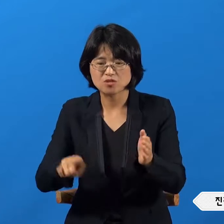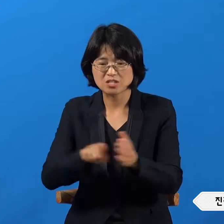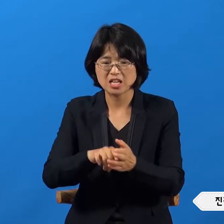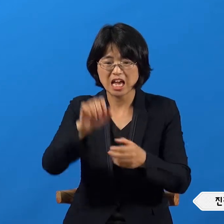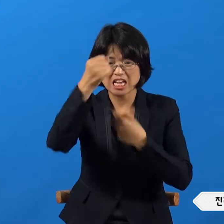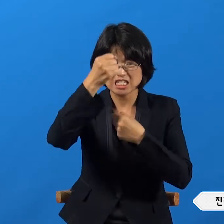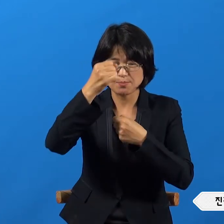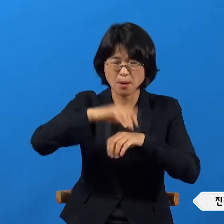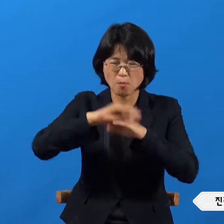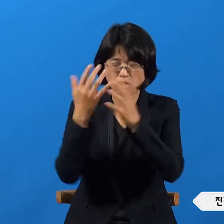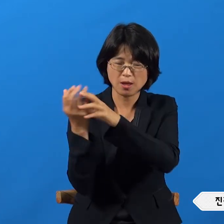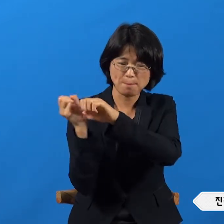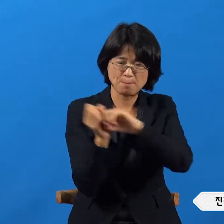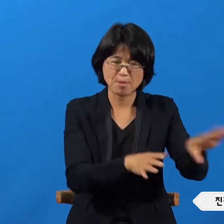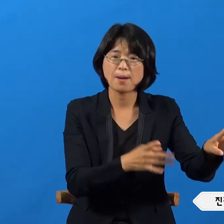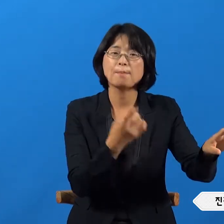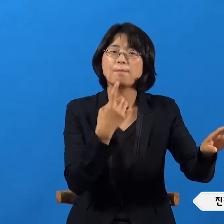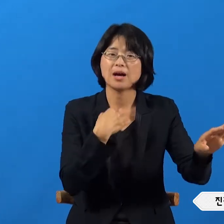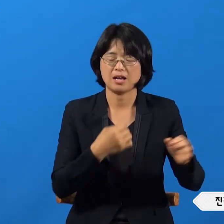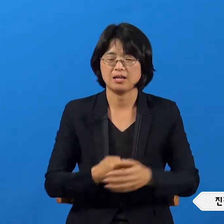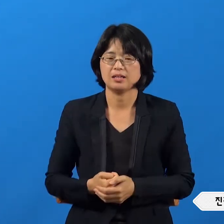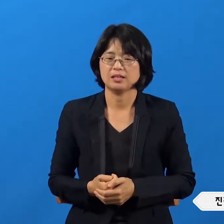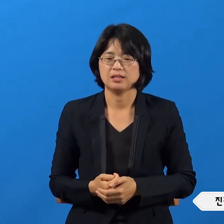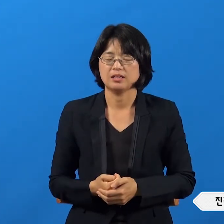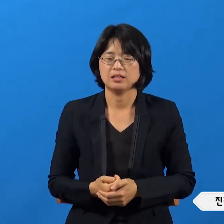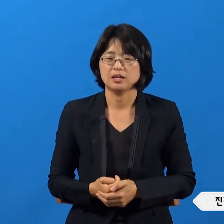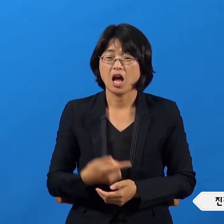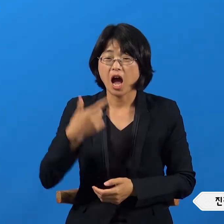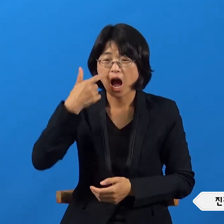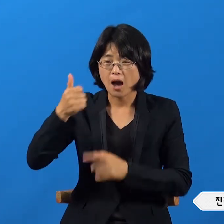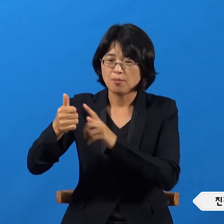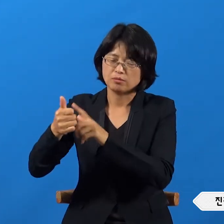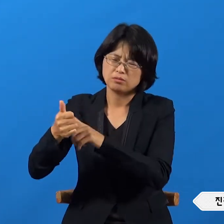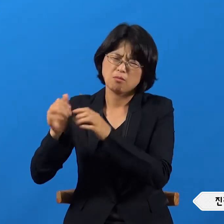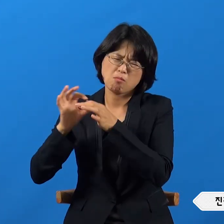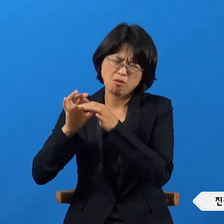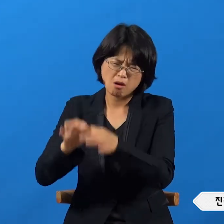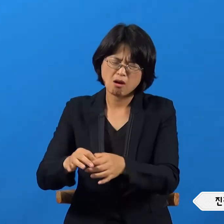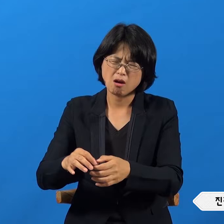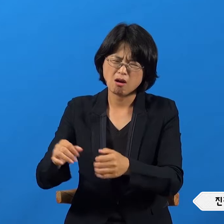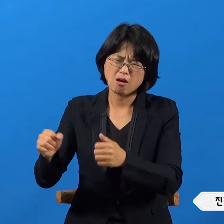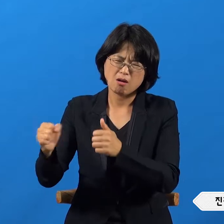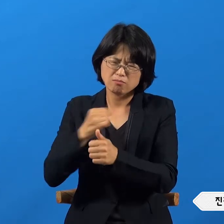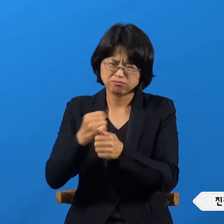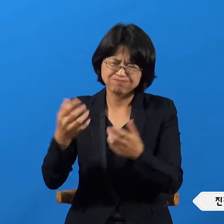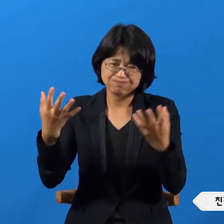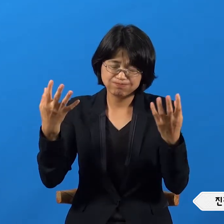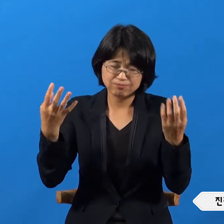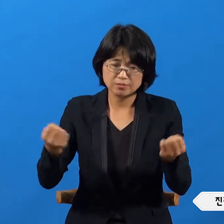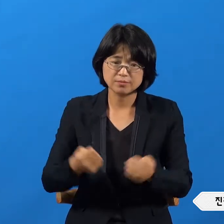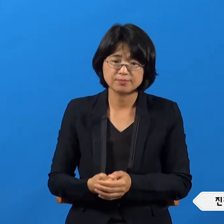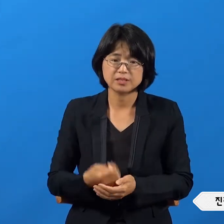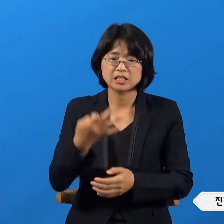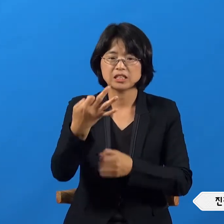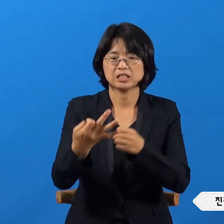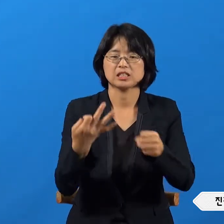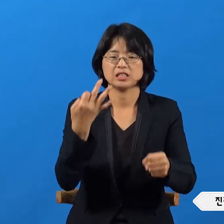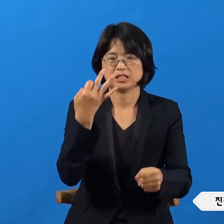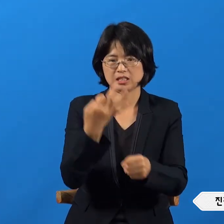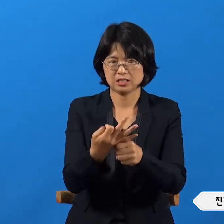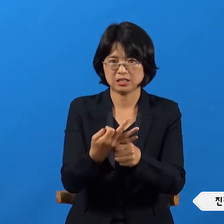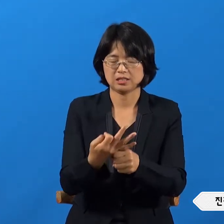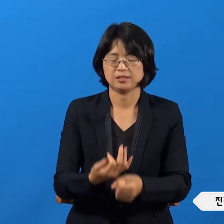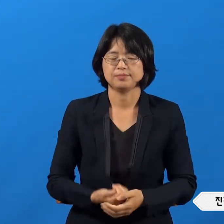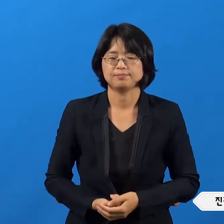집안에서의 아버지의 폭력도 물론이고요. 그런 인내의 시간을 14년 가지셨습니다. 이제 30년이 지나